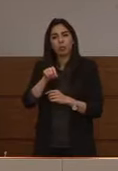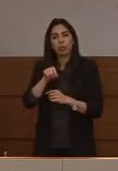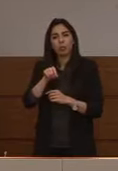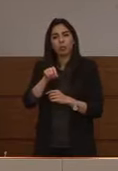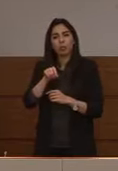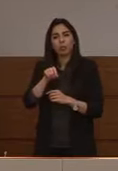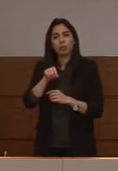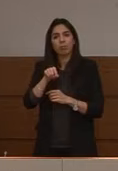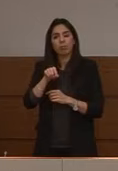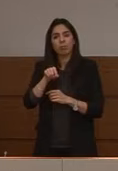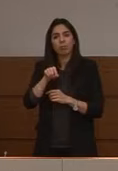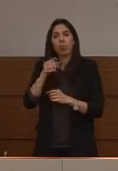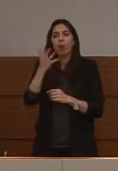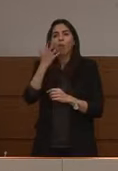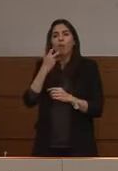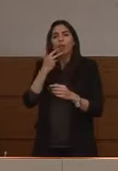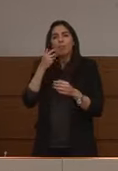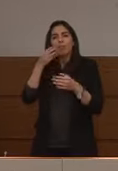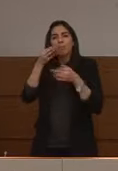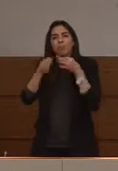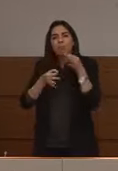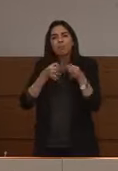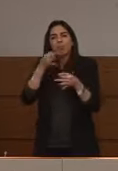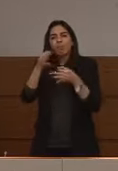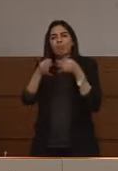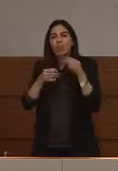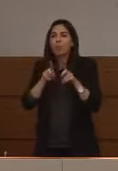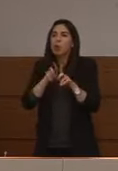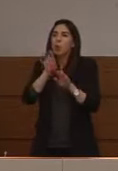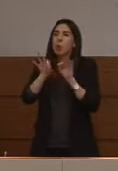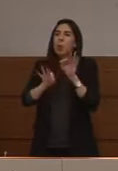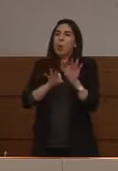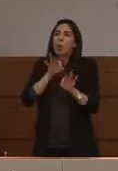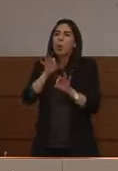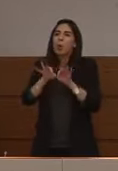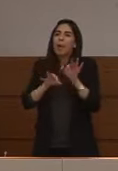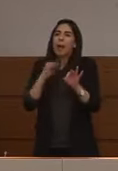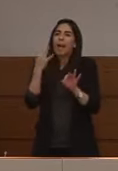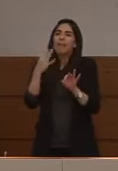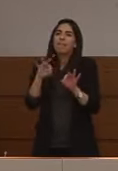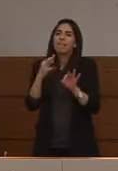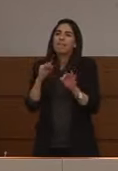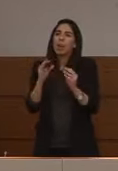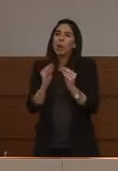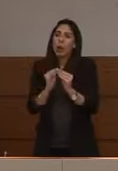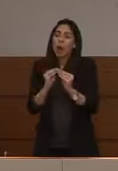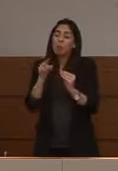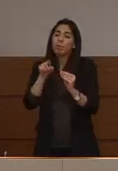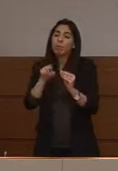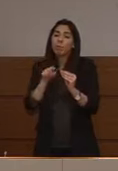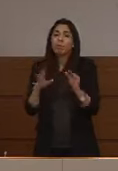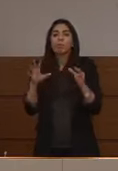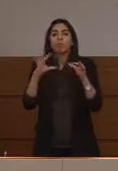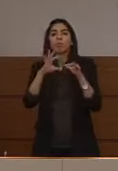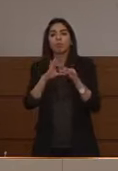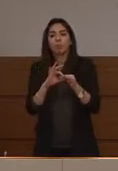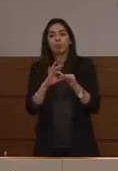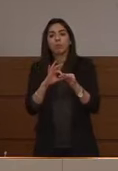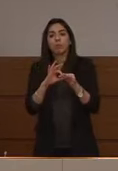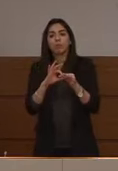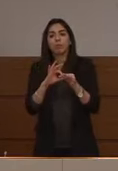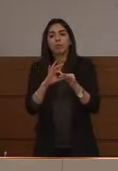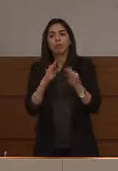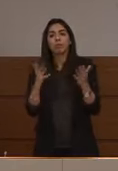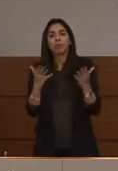cercare di offrire le migliori risposte terapeutiche riguarda il fatto che la